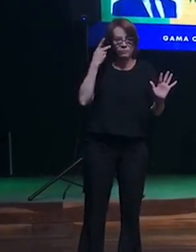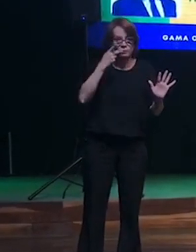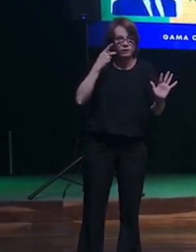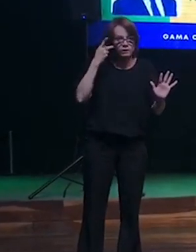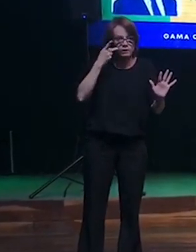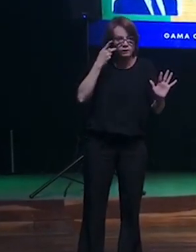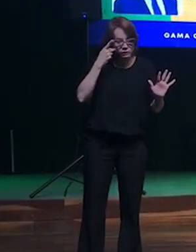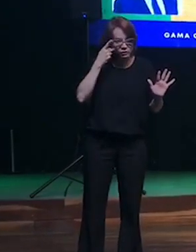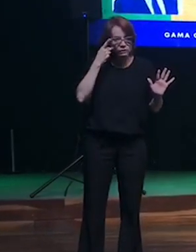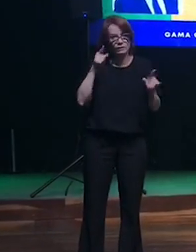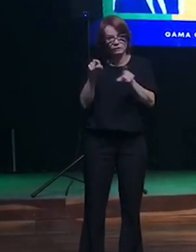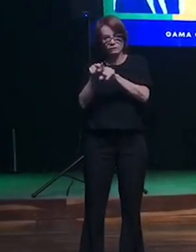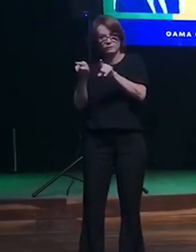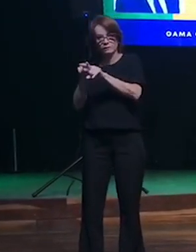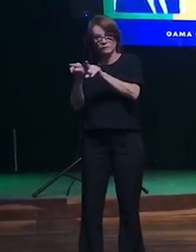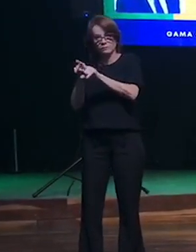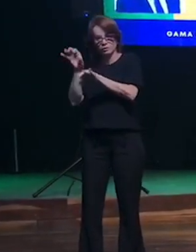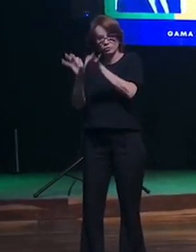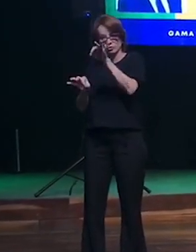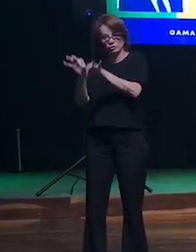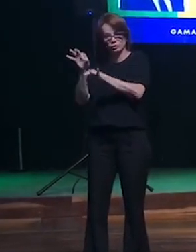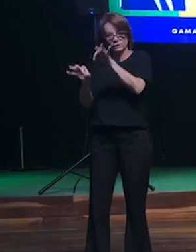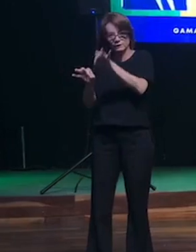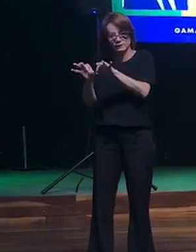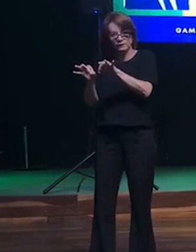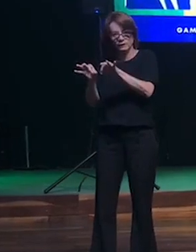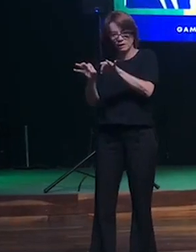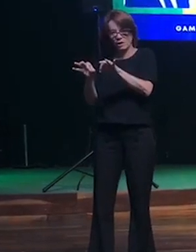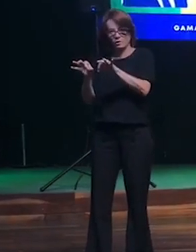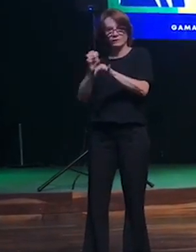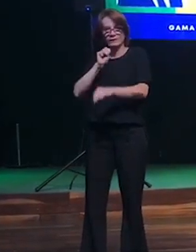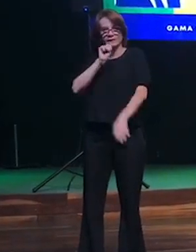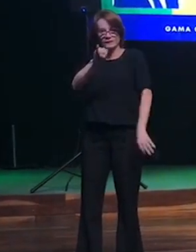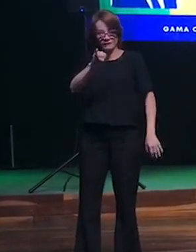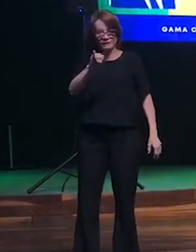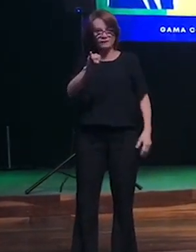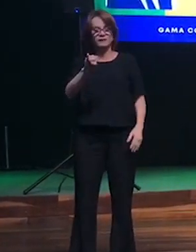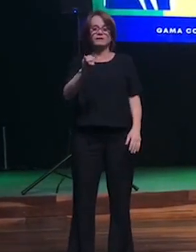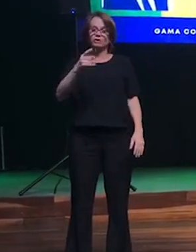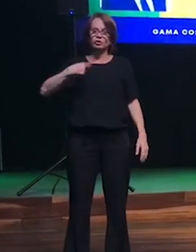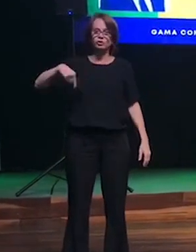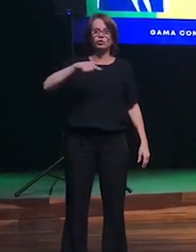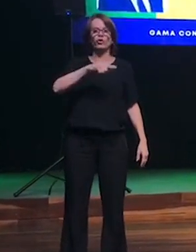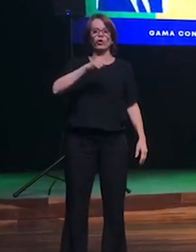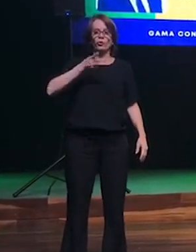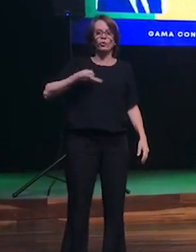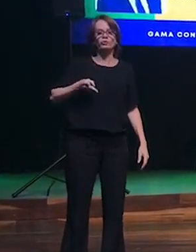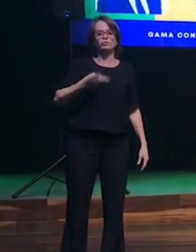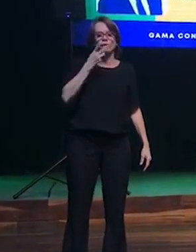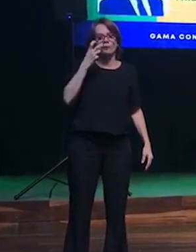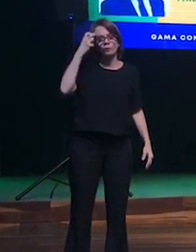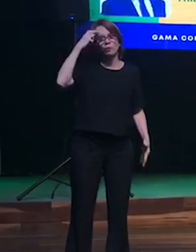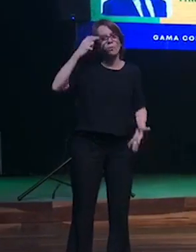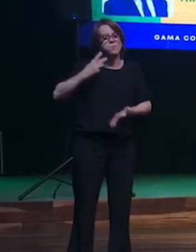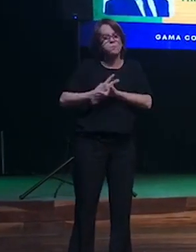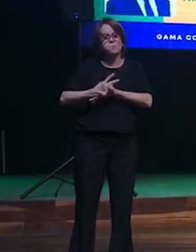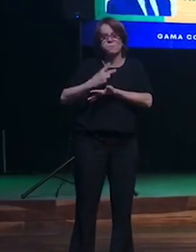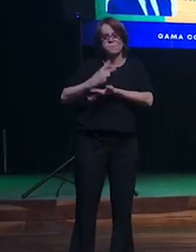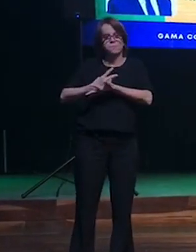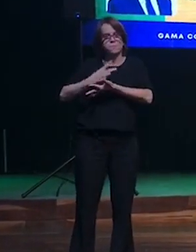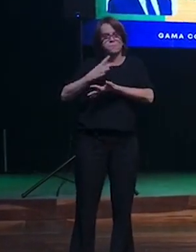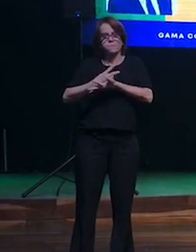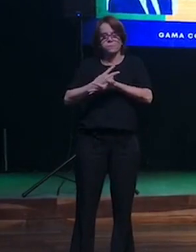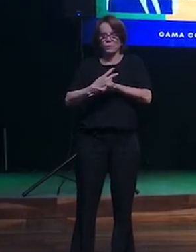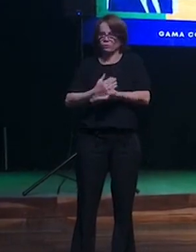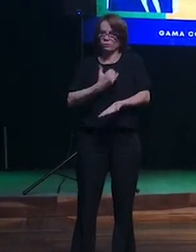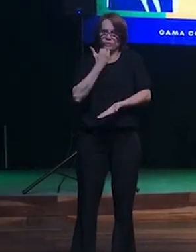e judicial do Brasil enquanto a nossa cultura não tiver sido